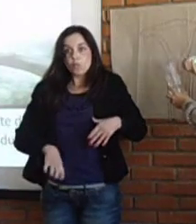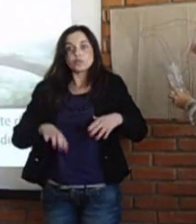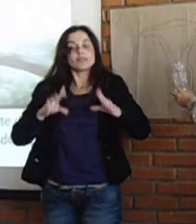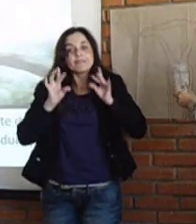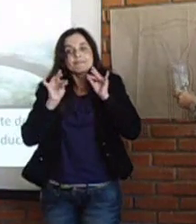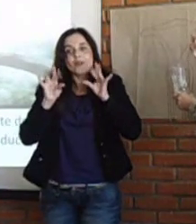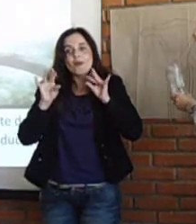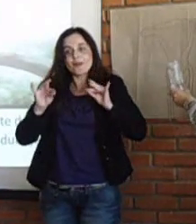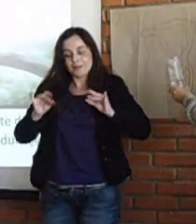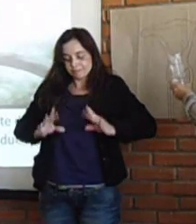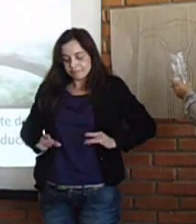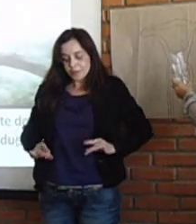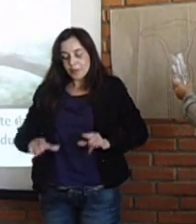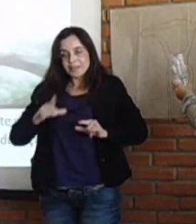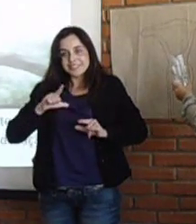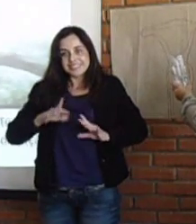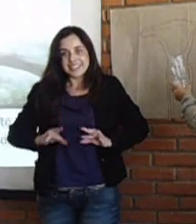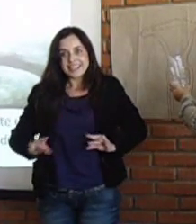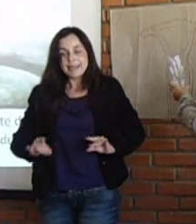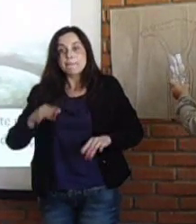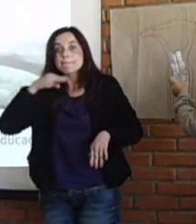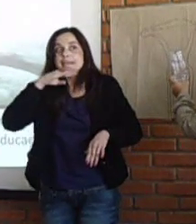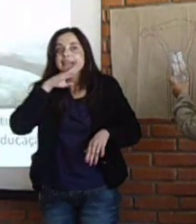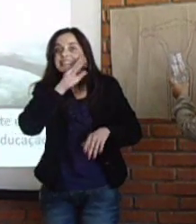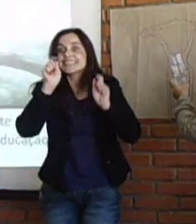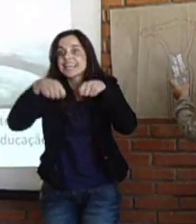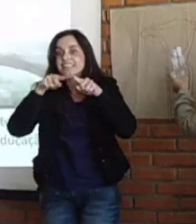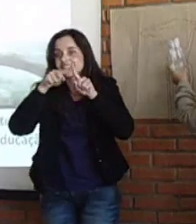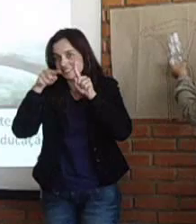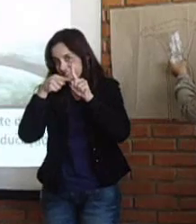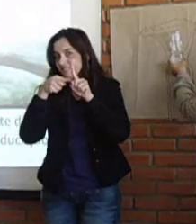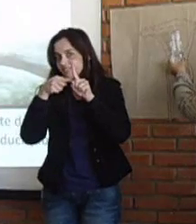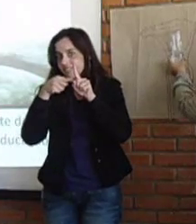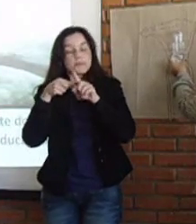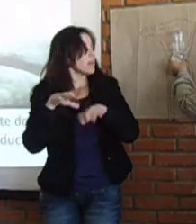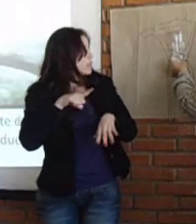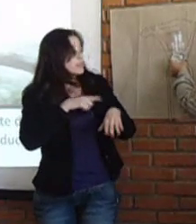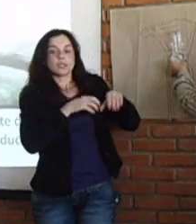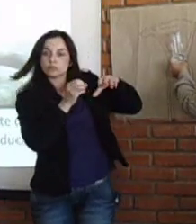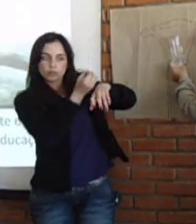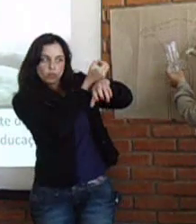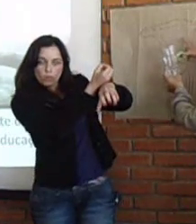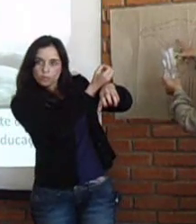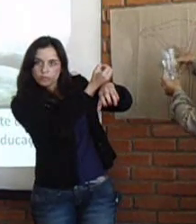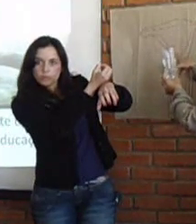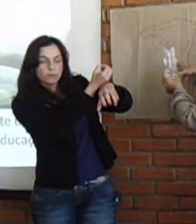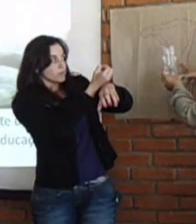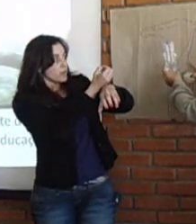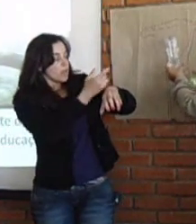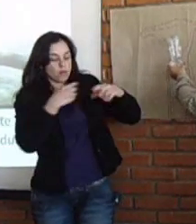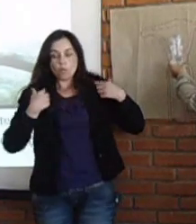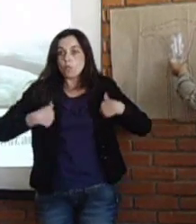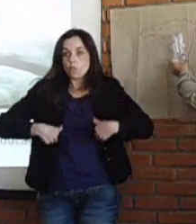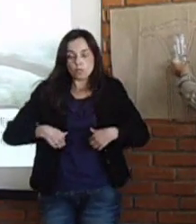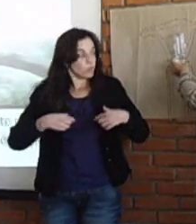que ela está no que a gente chama de período fértil. Então, ela tem óvulos na tromba, ela está com o útero com uma textura